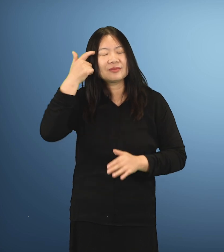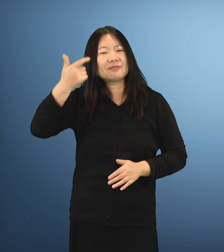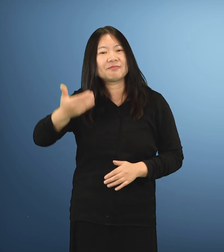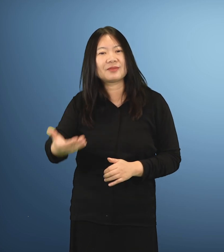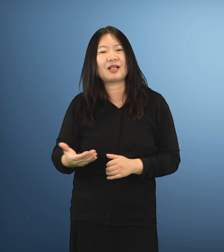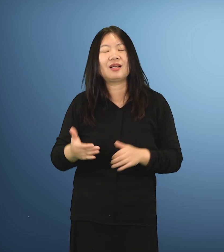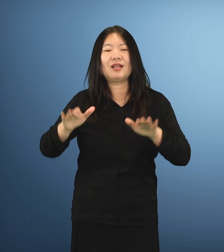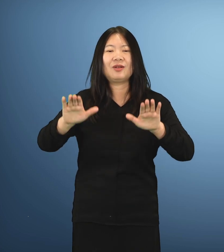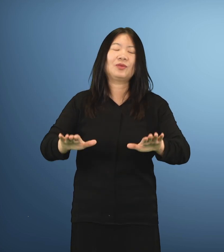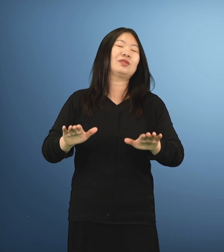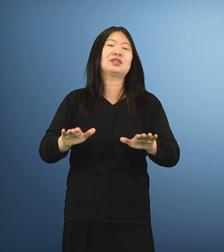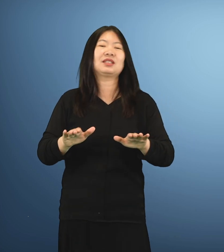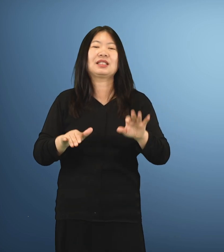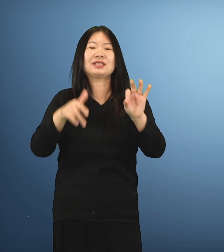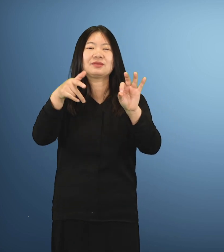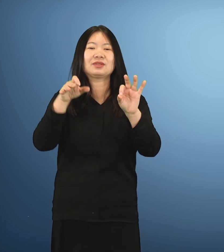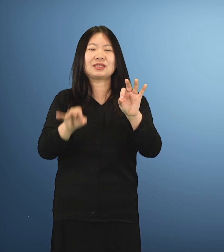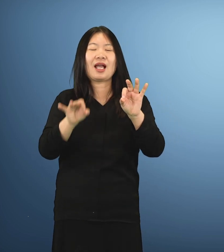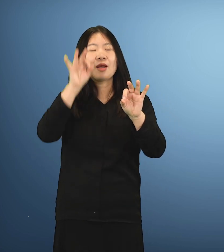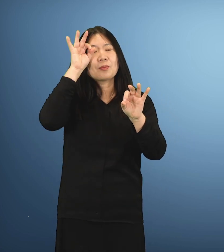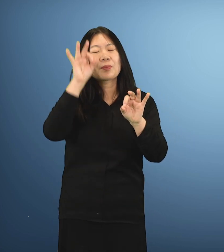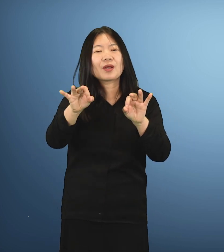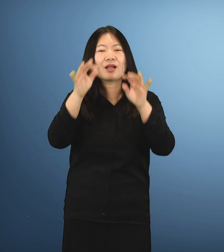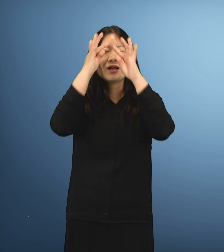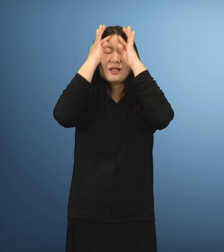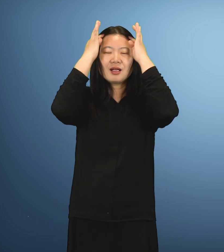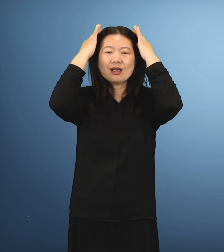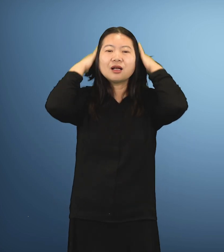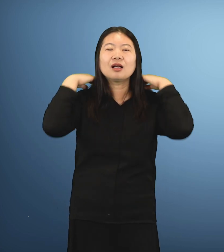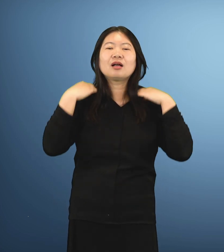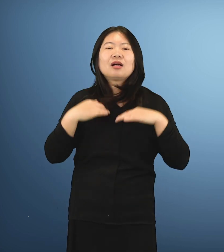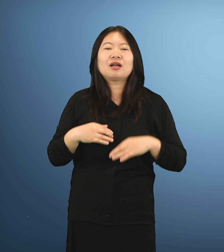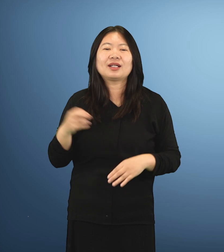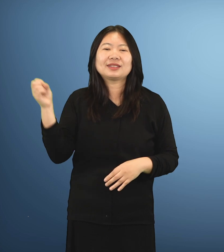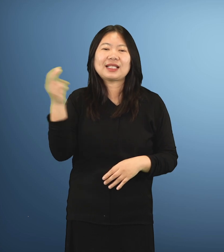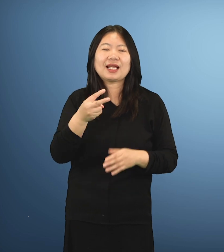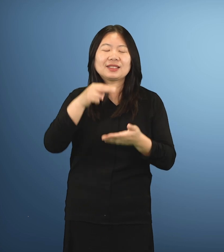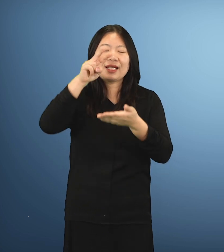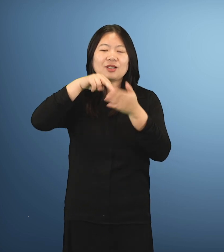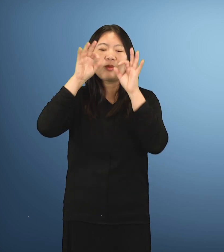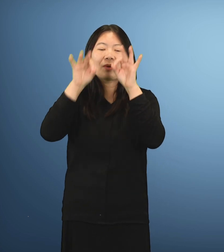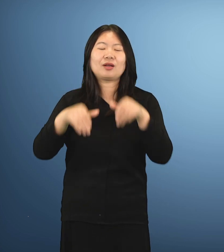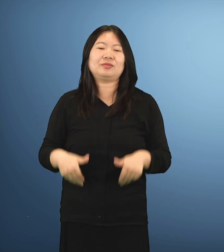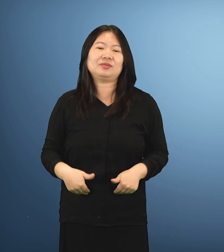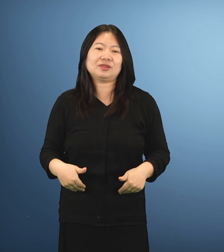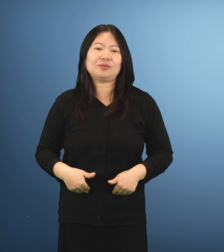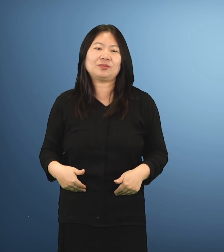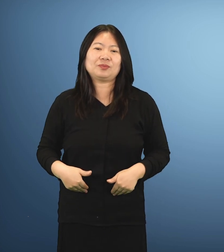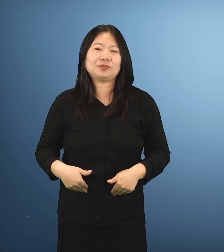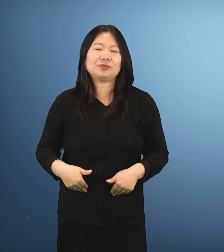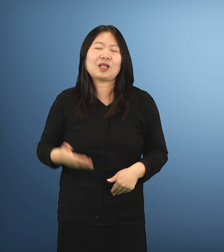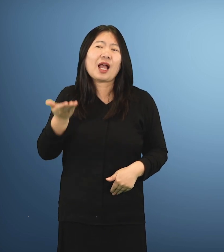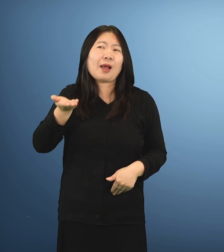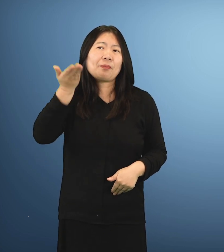이제 오늘 10장으로 건너가서 앞부분을 좀 다시 보십시다.